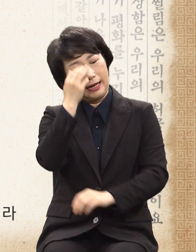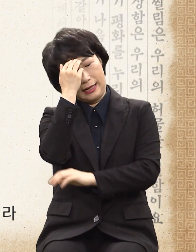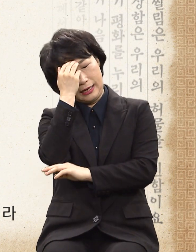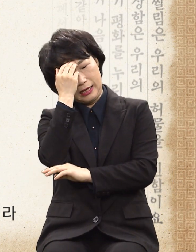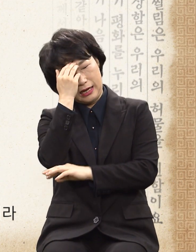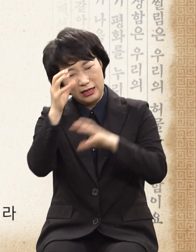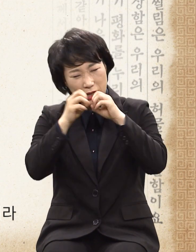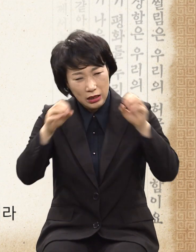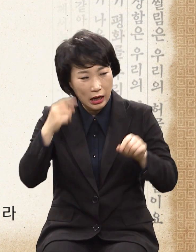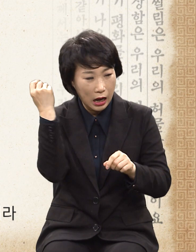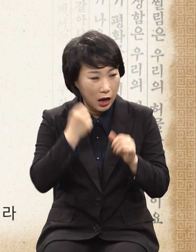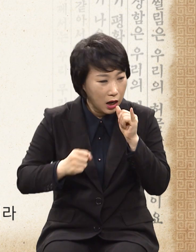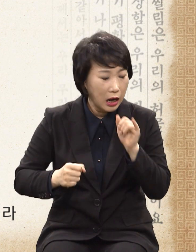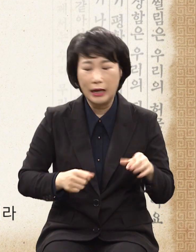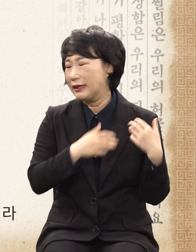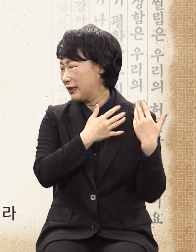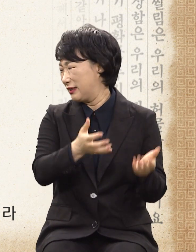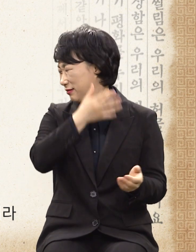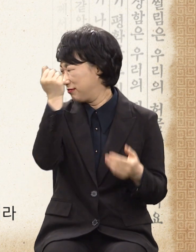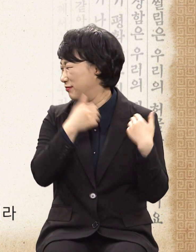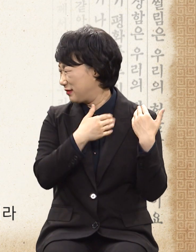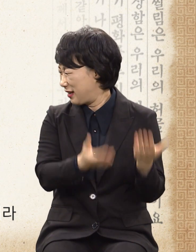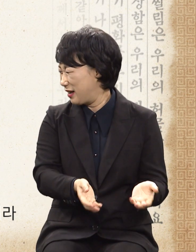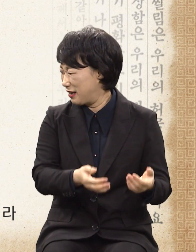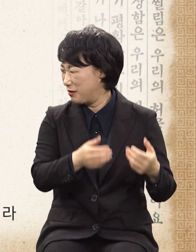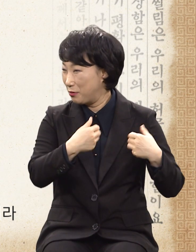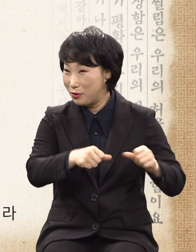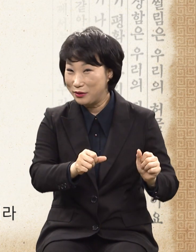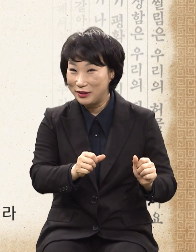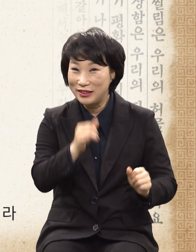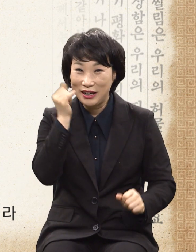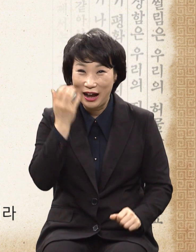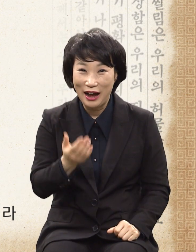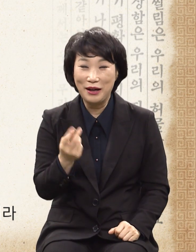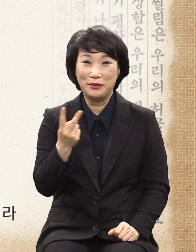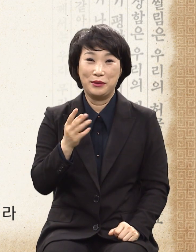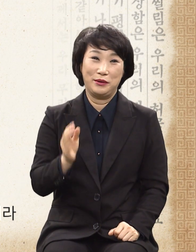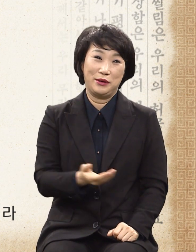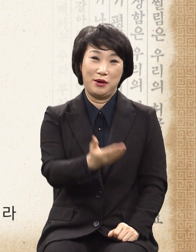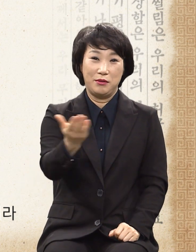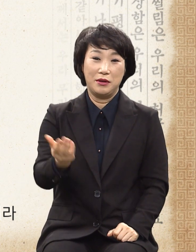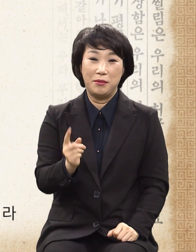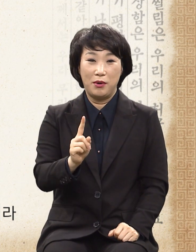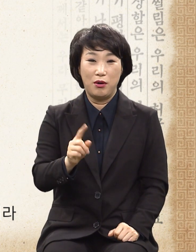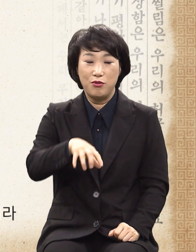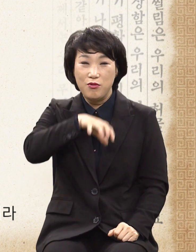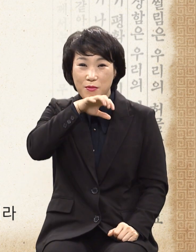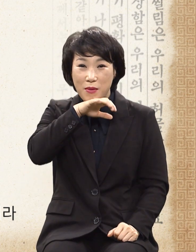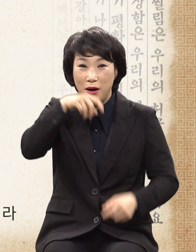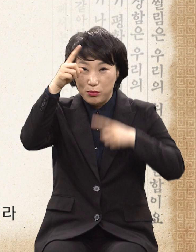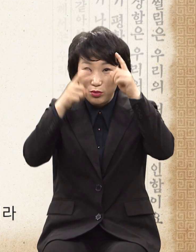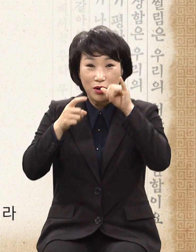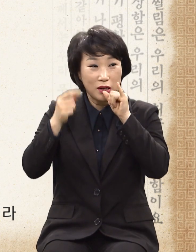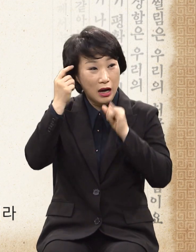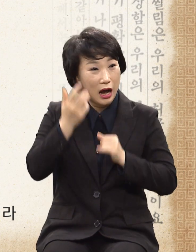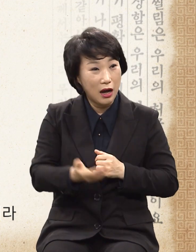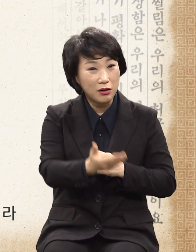전해도 듣지 않는 것들 그냥 내버려도 그만둬야 되겠다거나 아니면 원망하거나